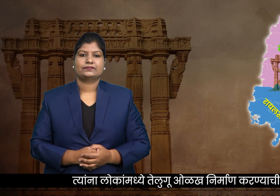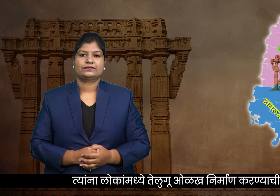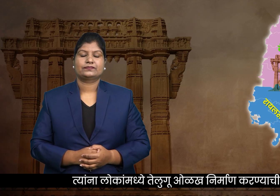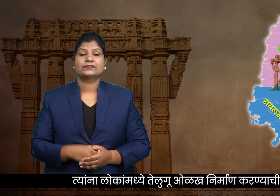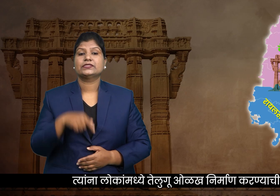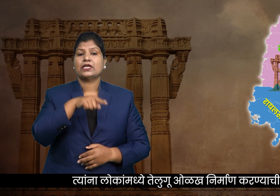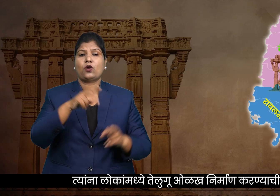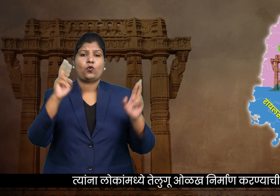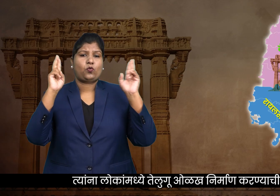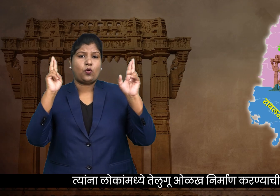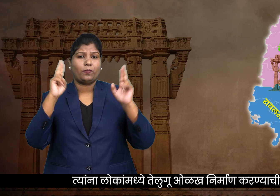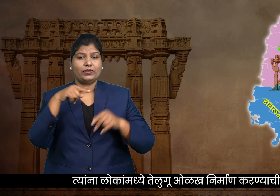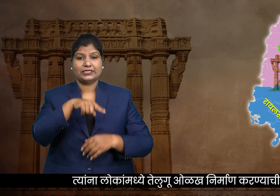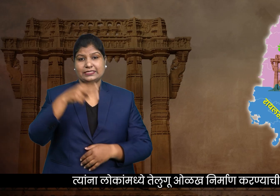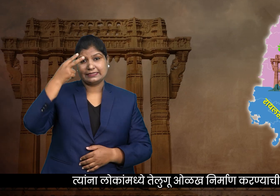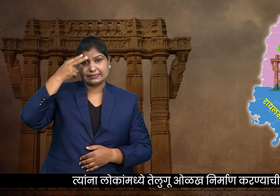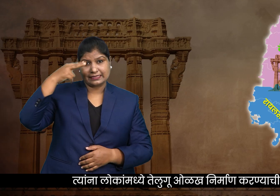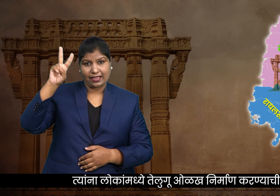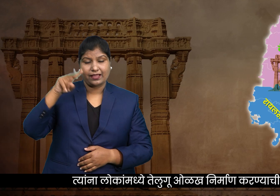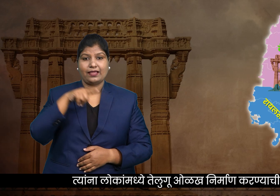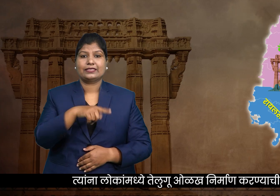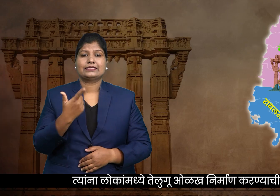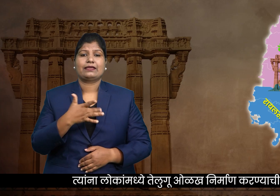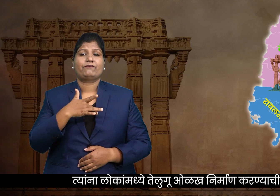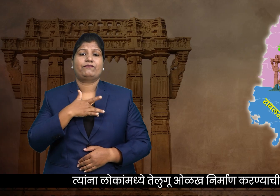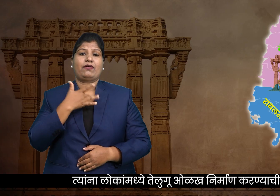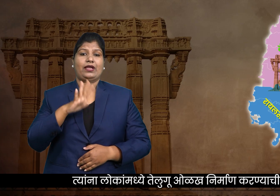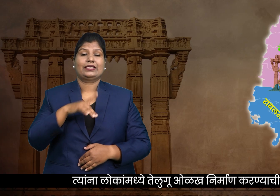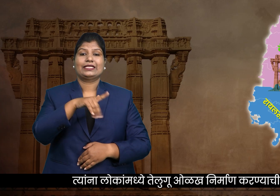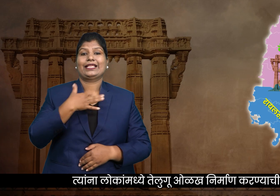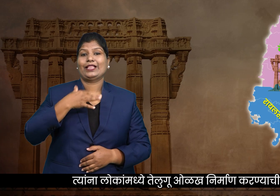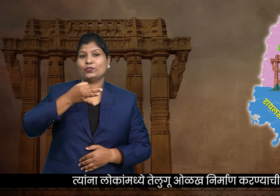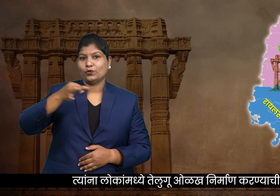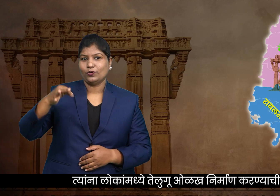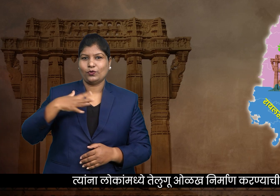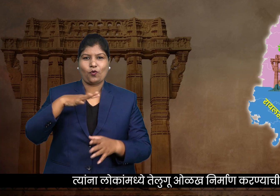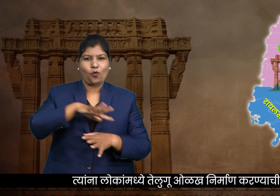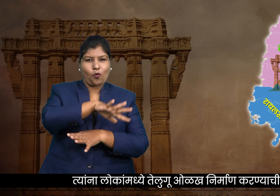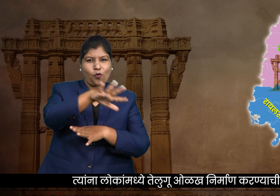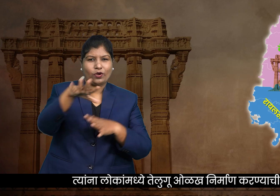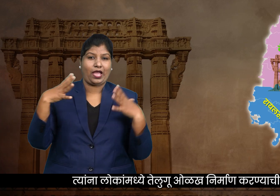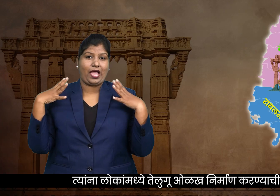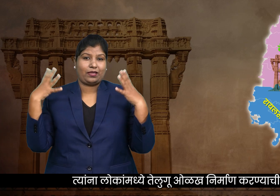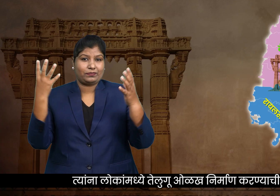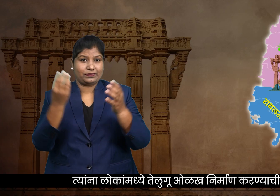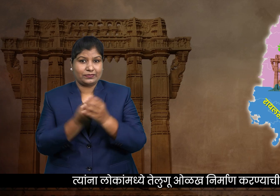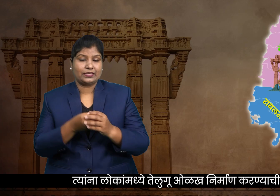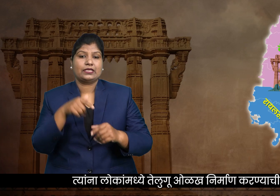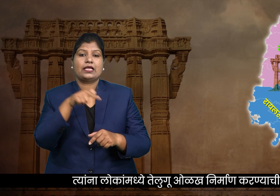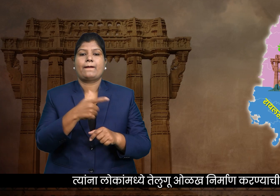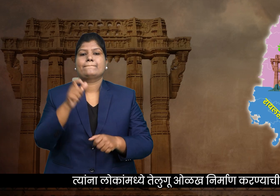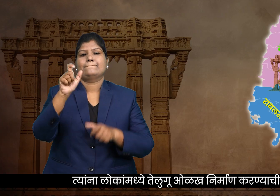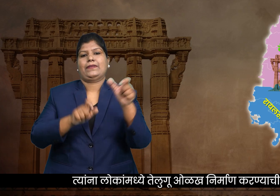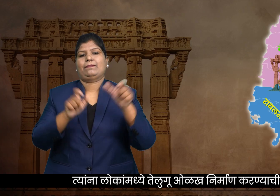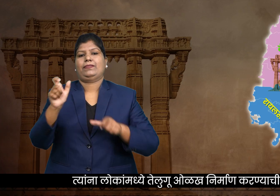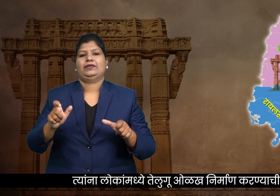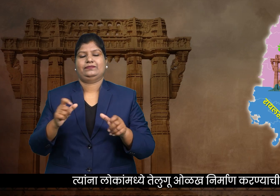त्यांना लोकमान्य तेलुगू ओळख निर्माण करण्याची आशा होती.